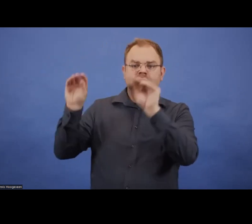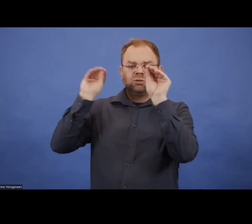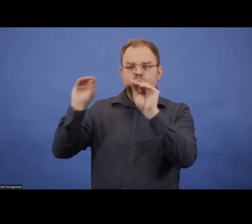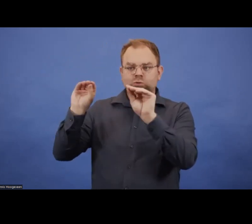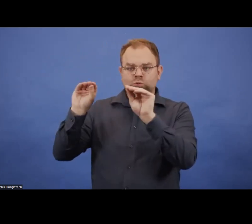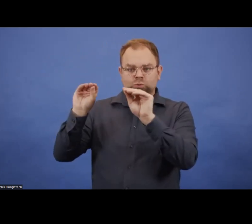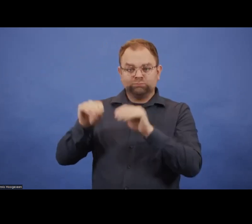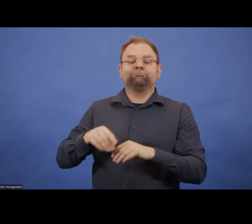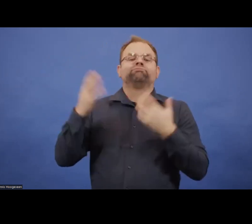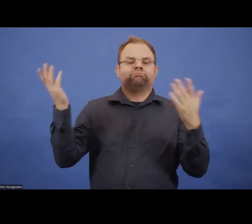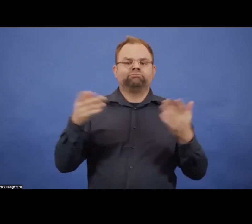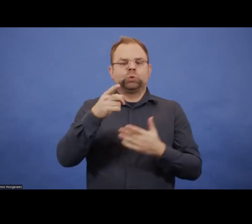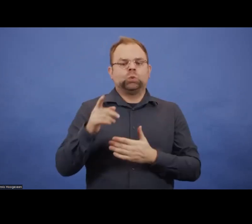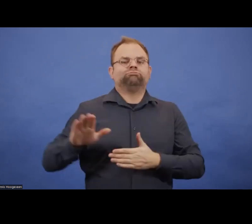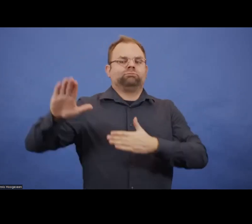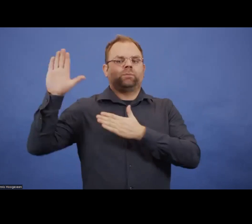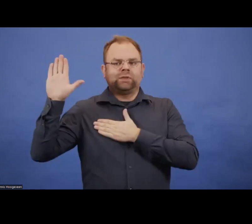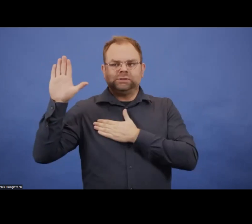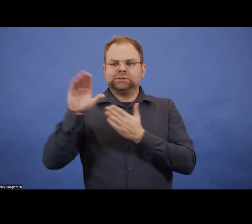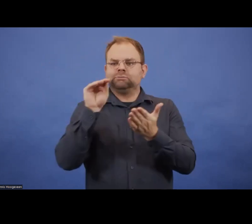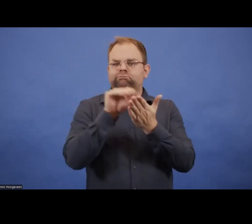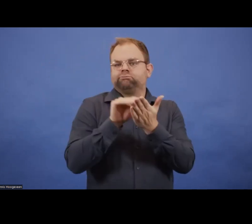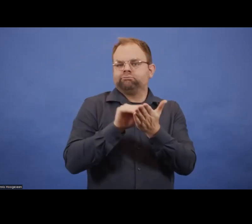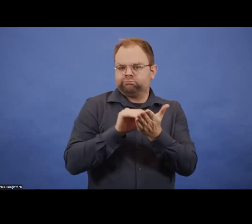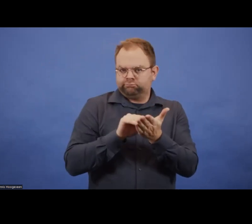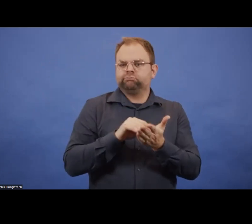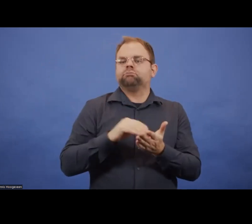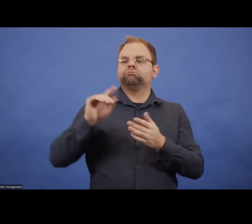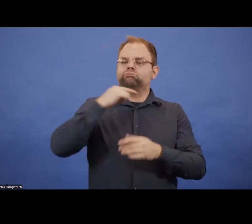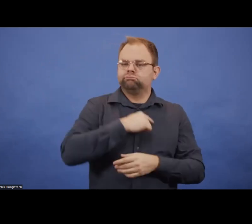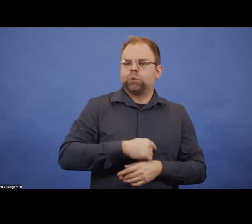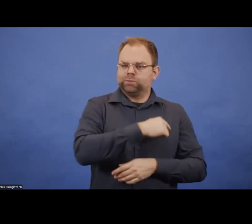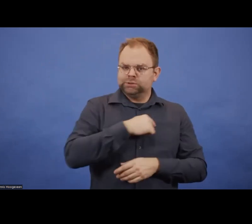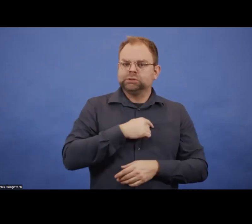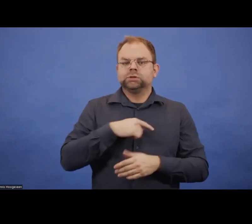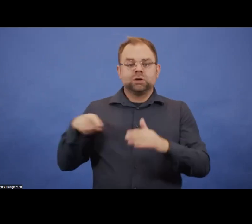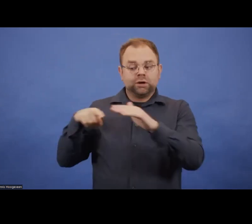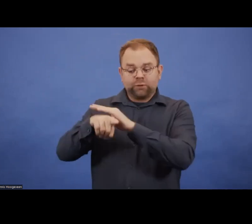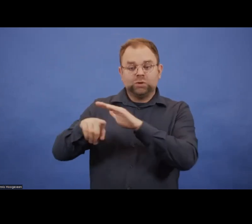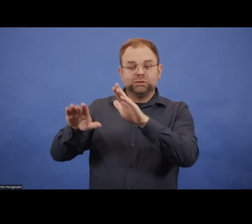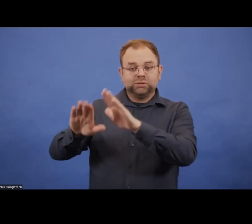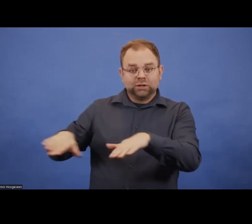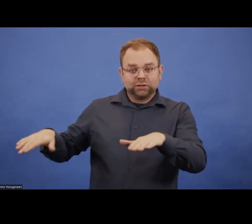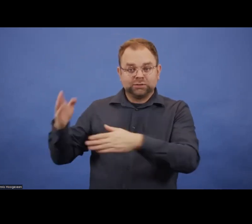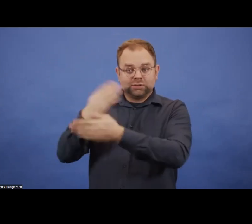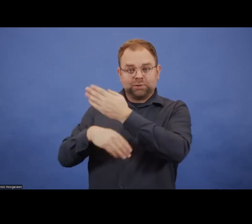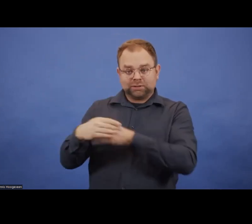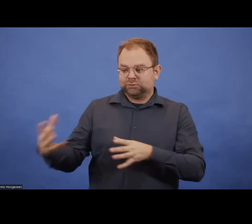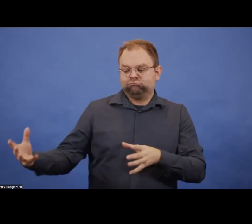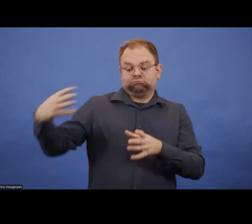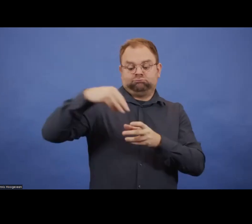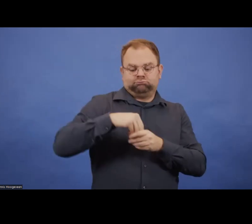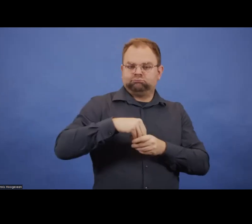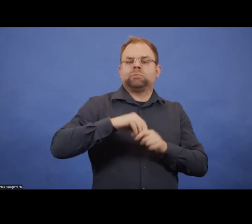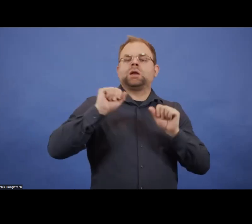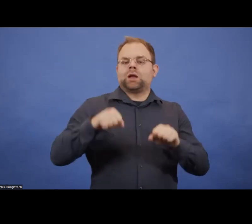También podemos explicar que hemos incluido a las personas con discapacidades en algún cierto trabajo